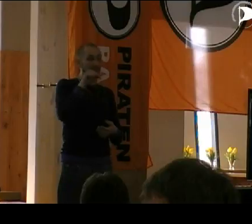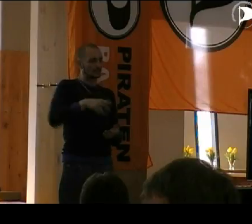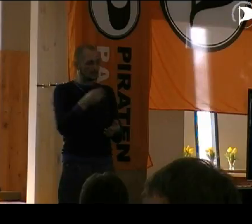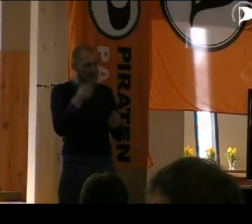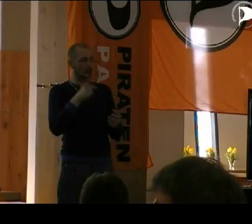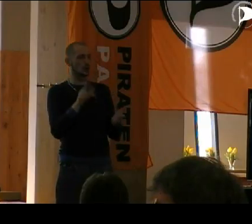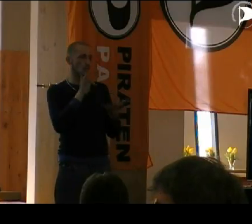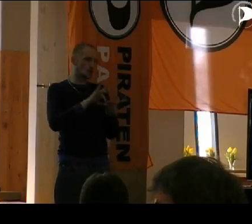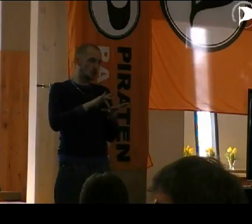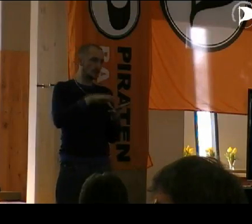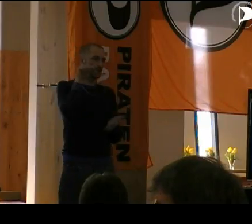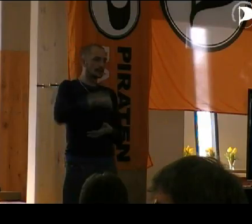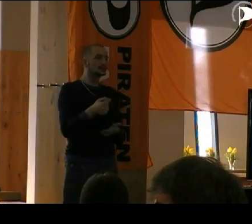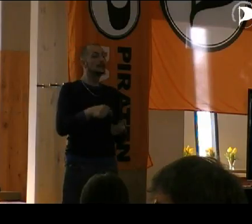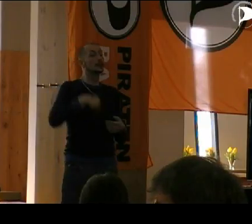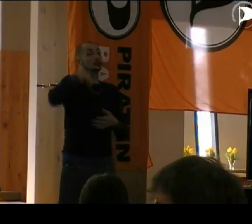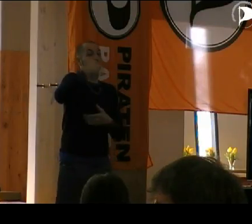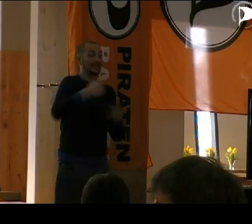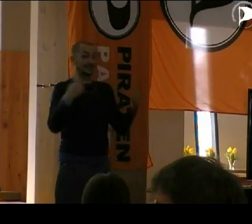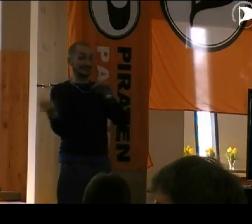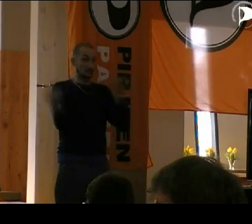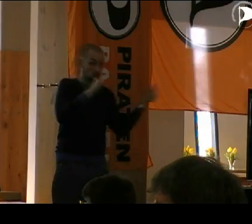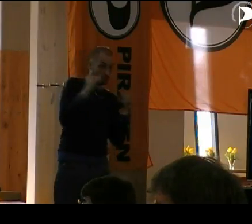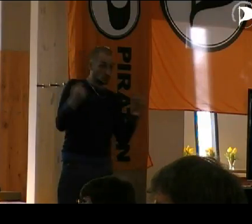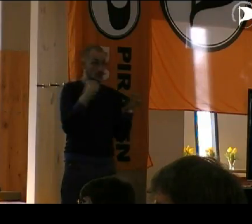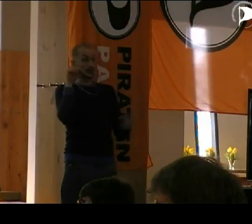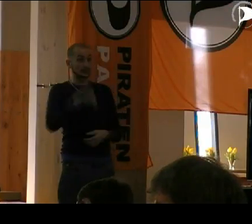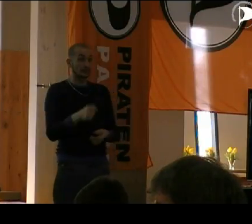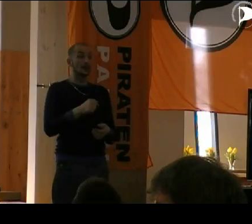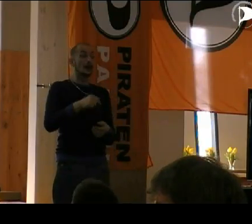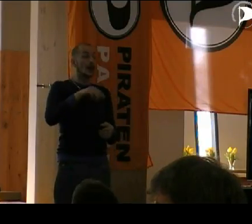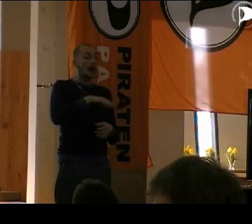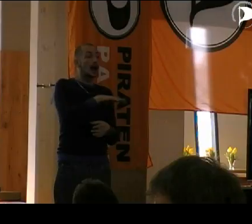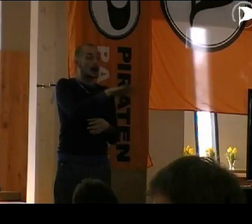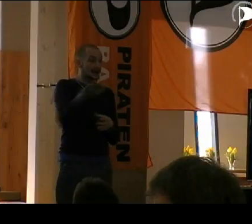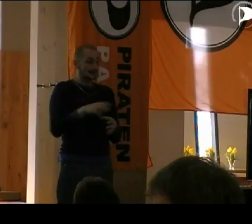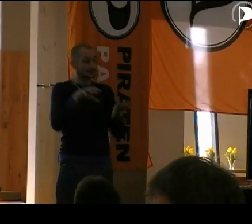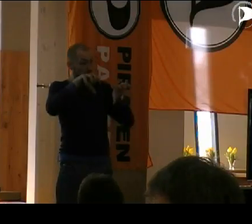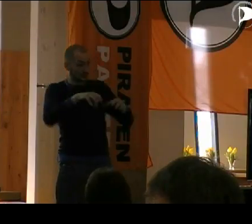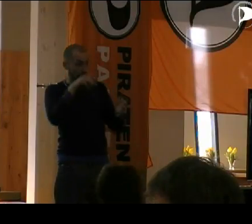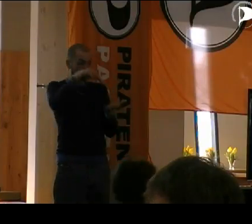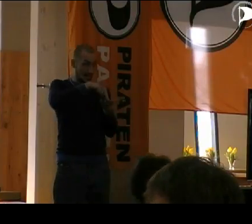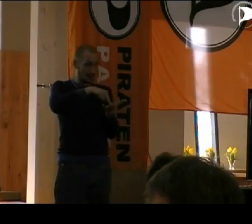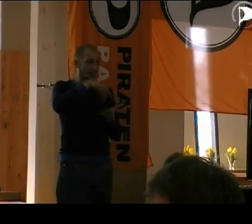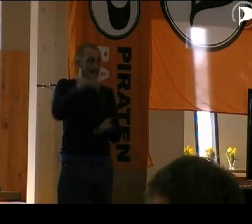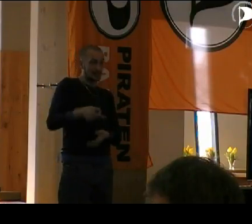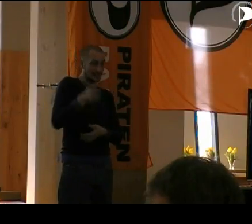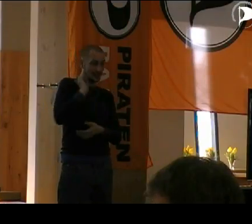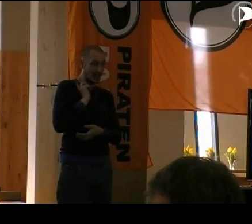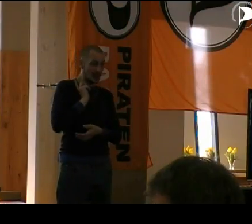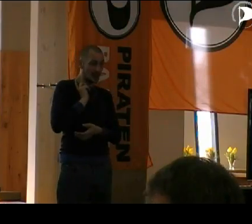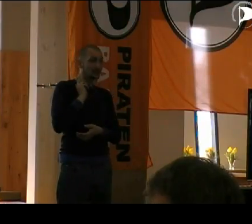spielergehalt diskussion mit der landesgesellschaft stelle auch da der letztes jahr der wunsch einer